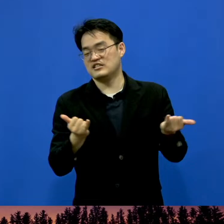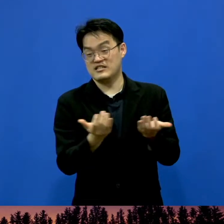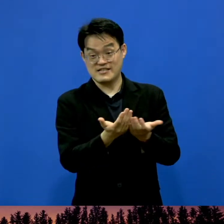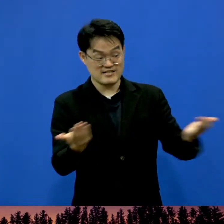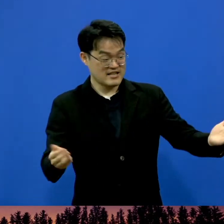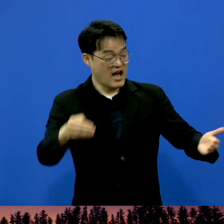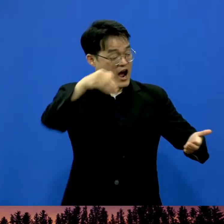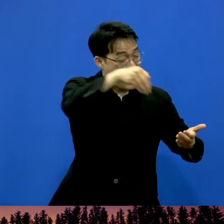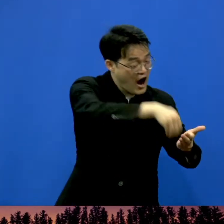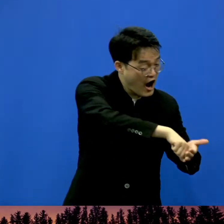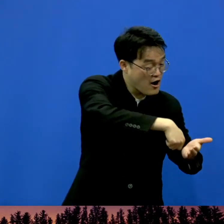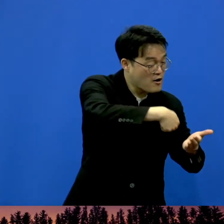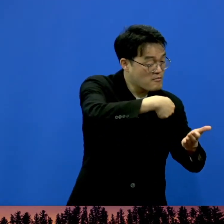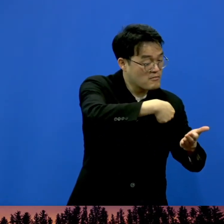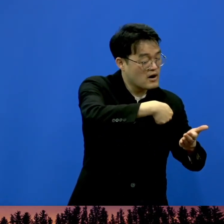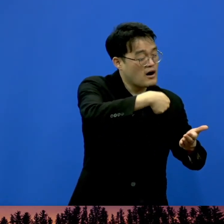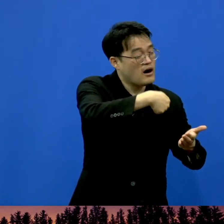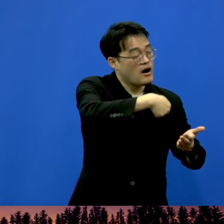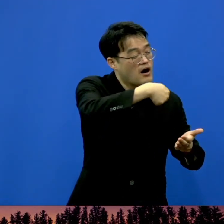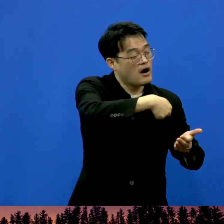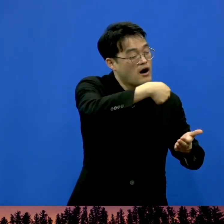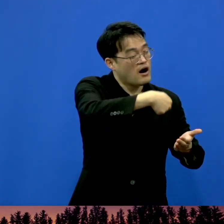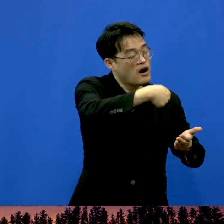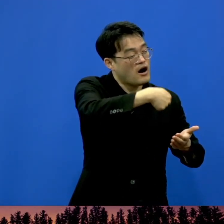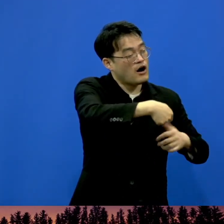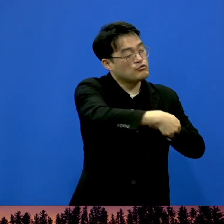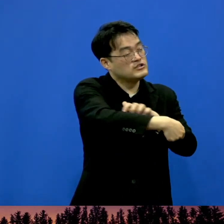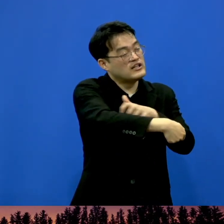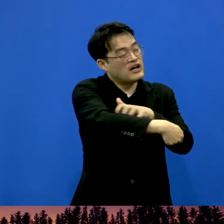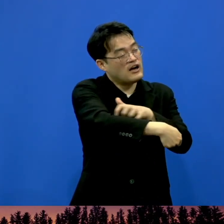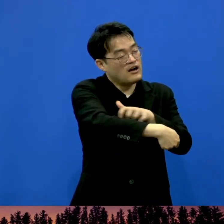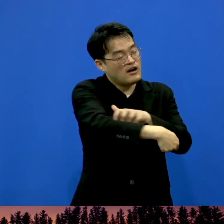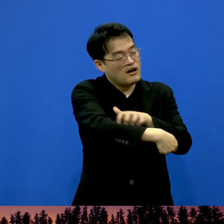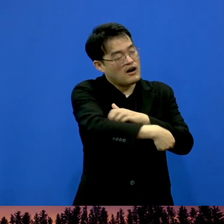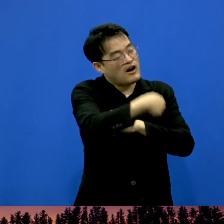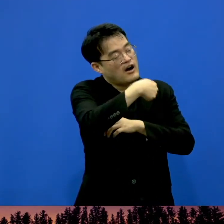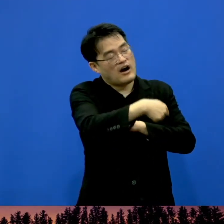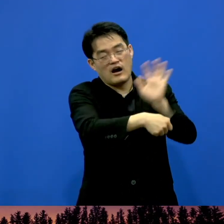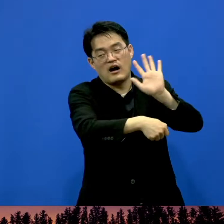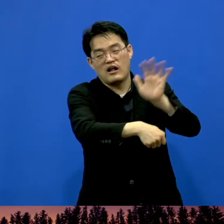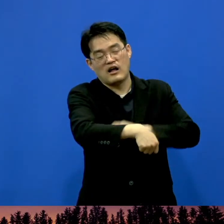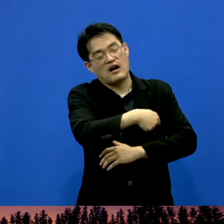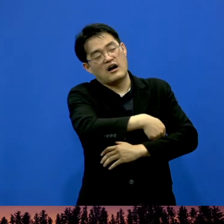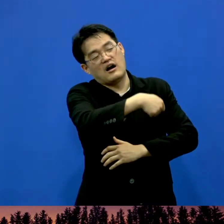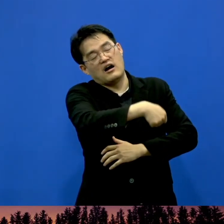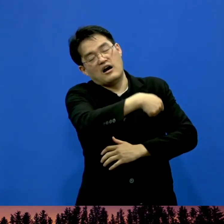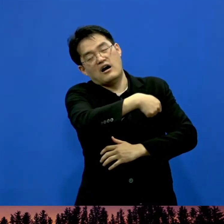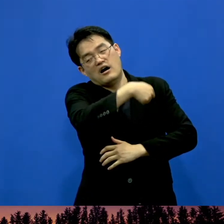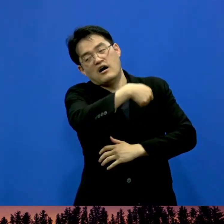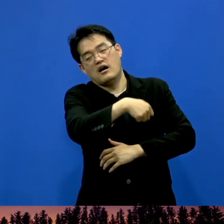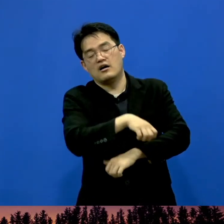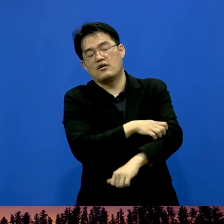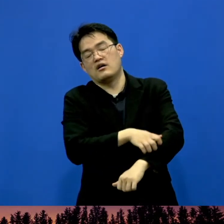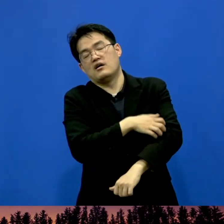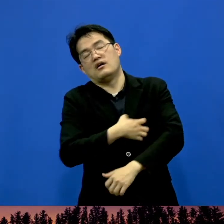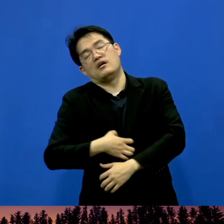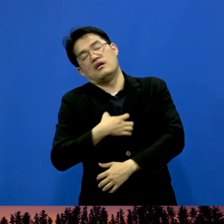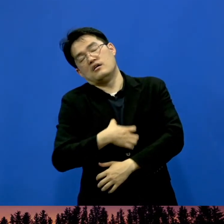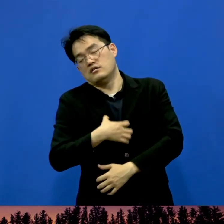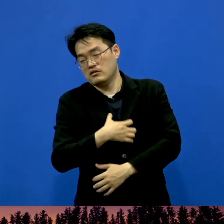이게 숟가락 들고 괴로운 게 못 올리는 거예요. 이까지 올리는 게 괴로워요. 너무 힘든